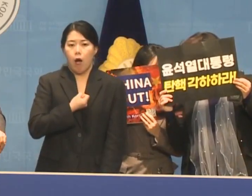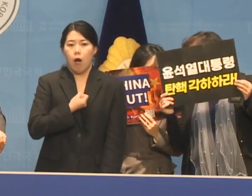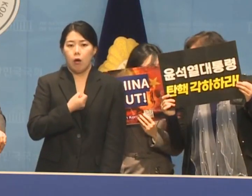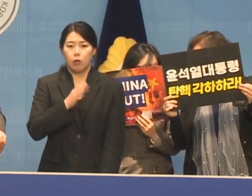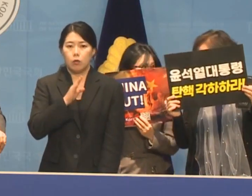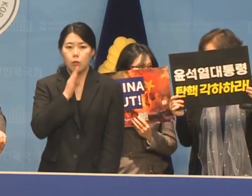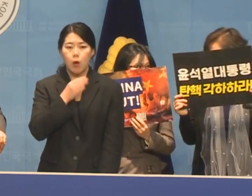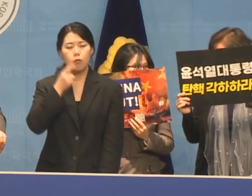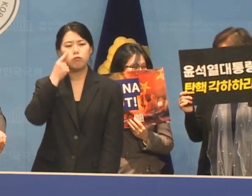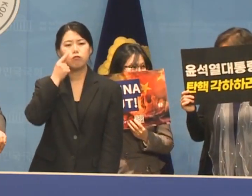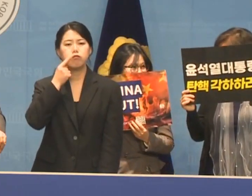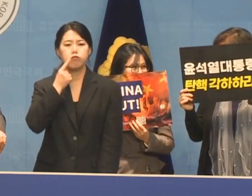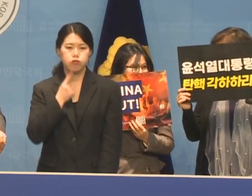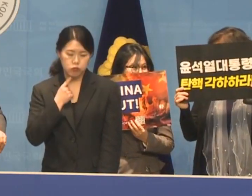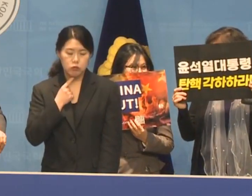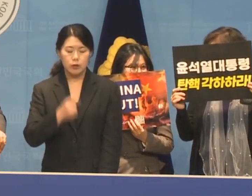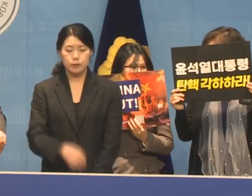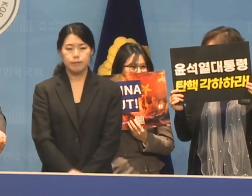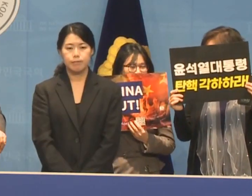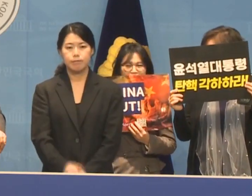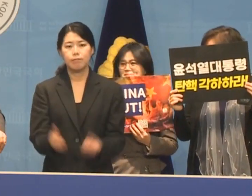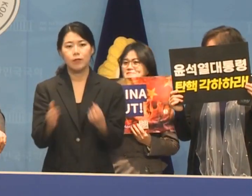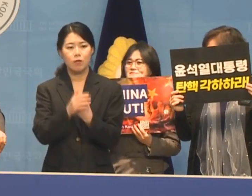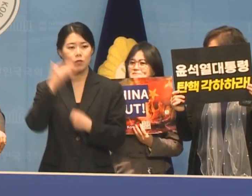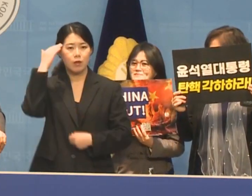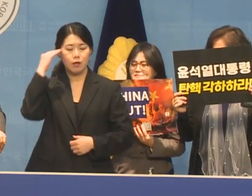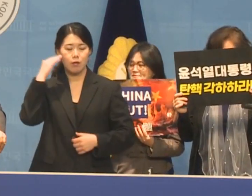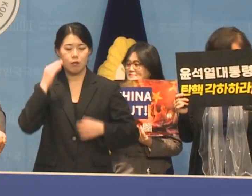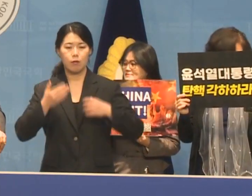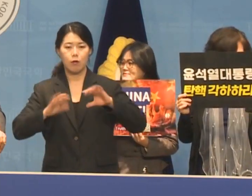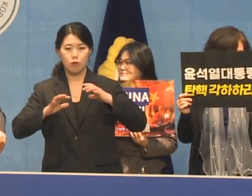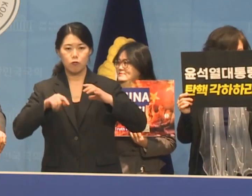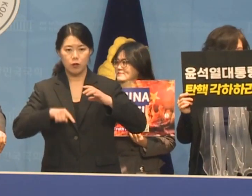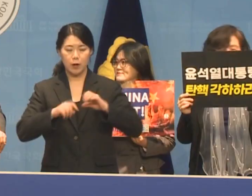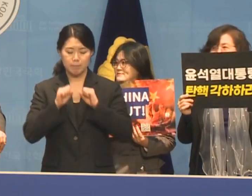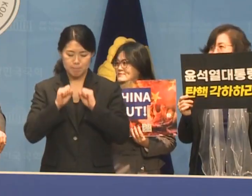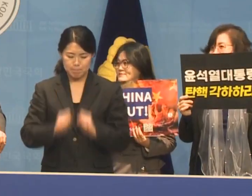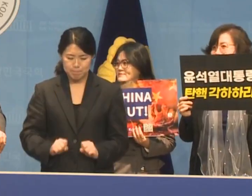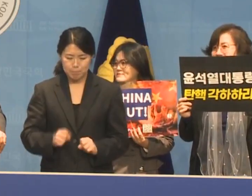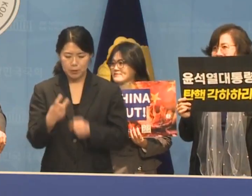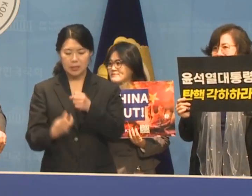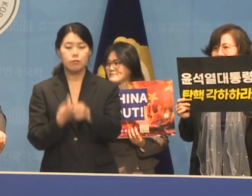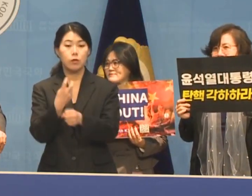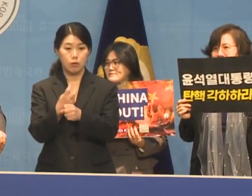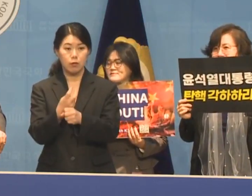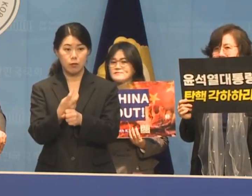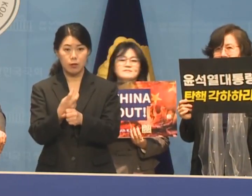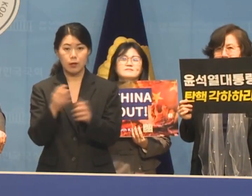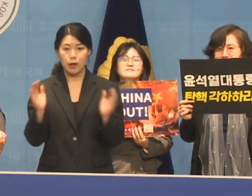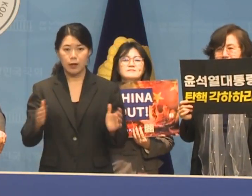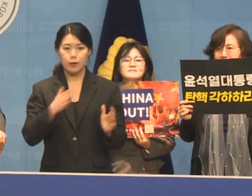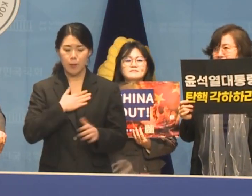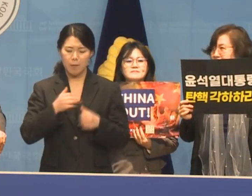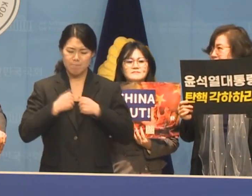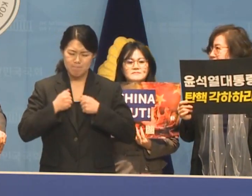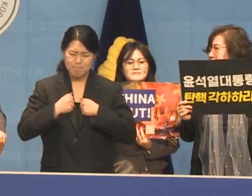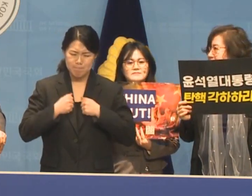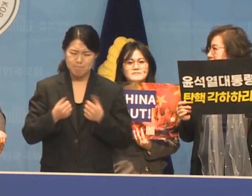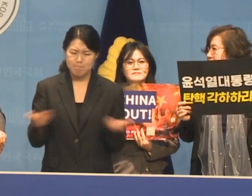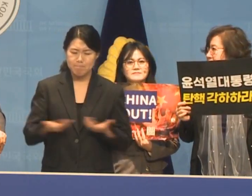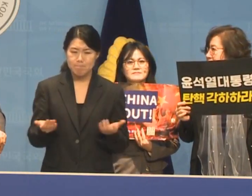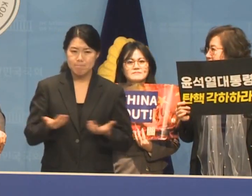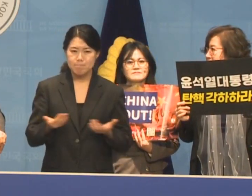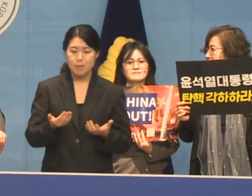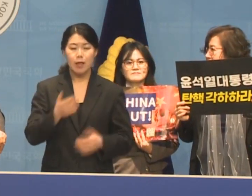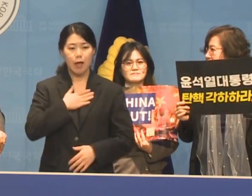참으로 부러웠습니다. 그래서 대한민국에 정착하는 20년 이상 저는 부지런히 일해서 북한의